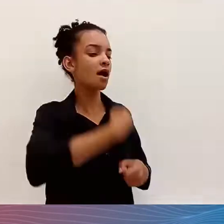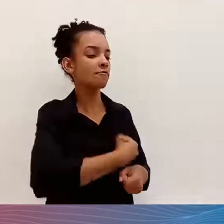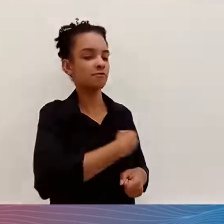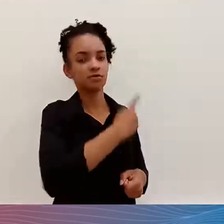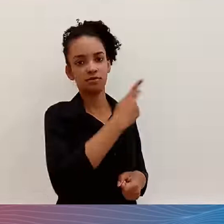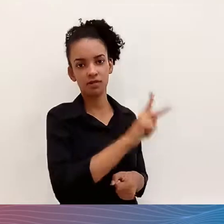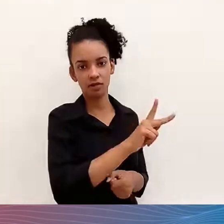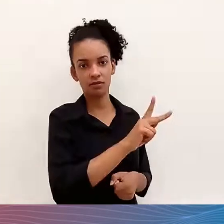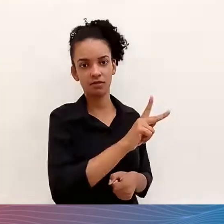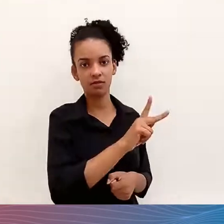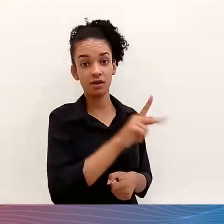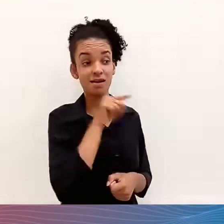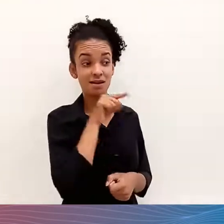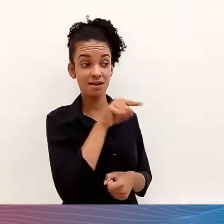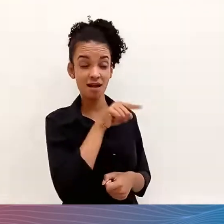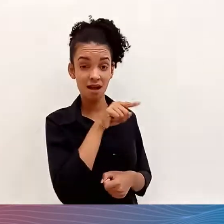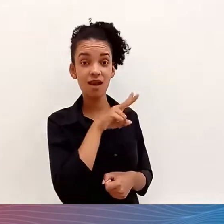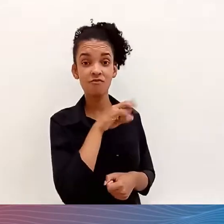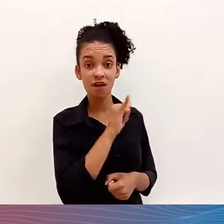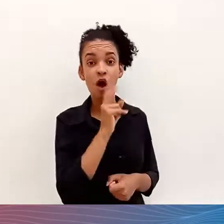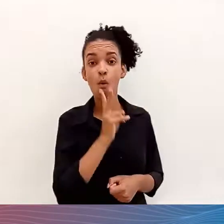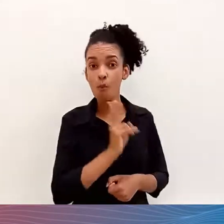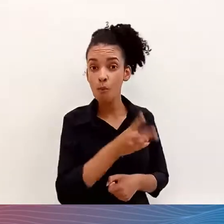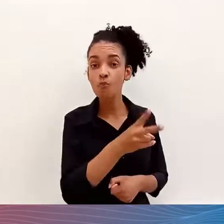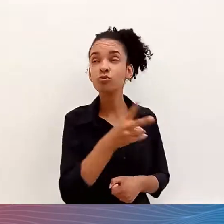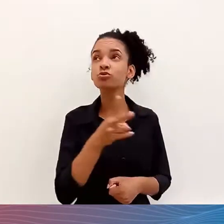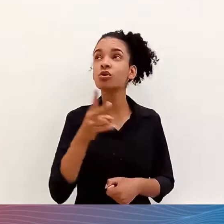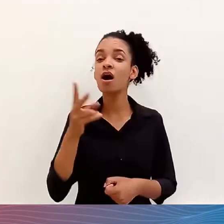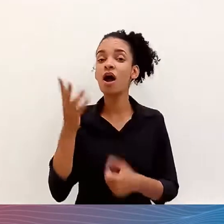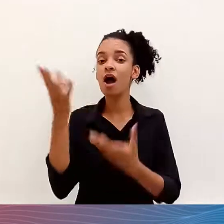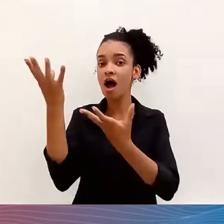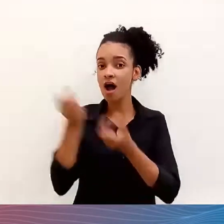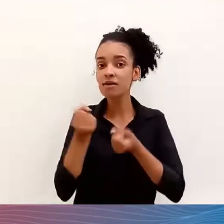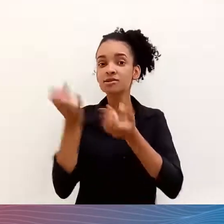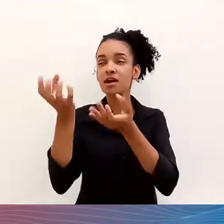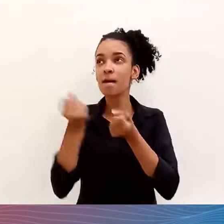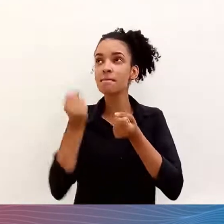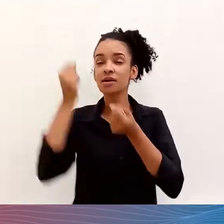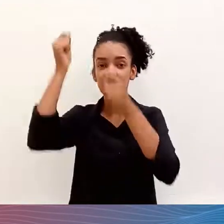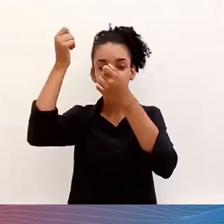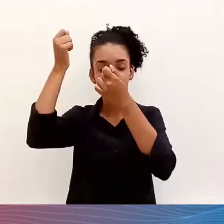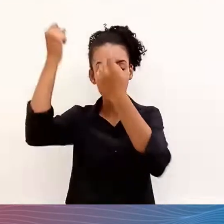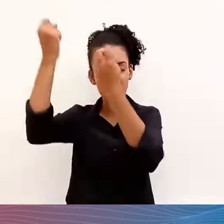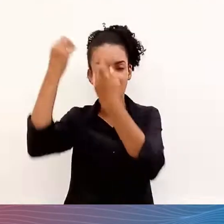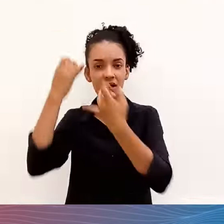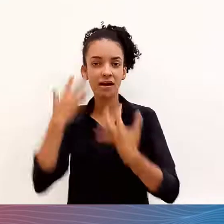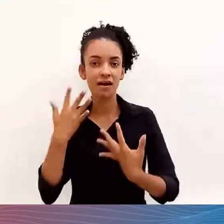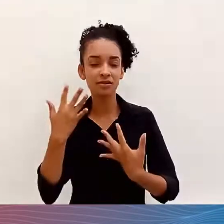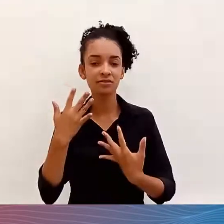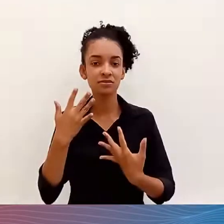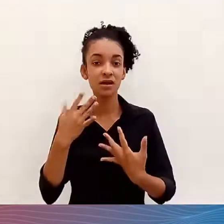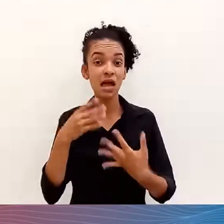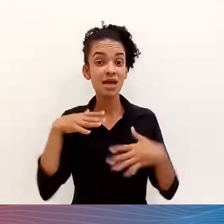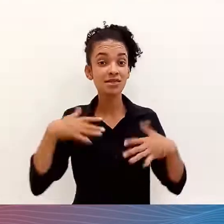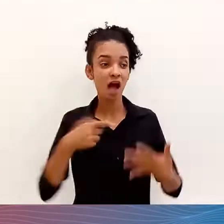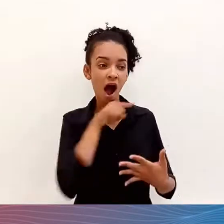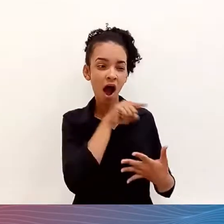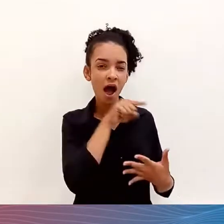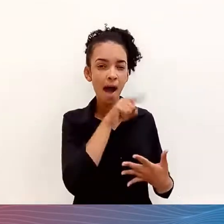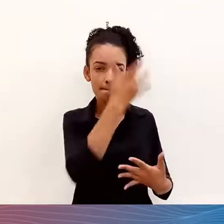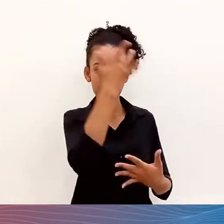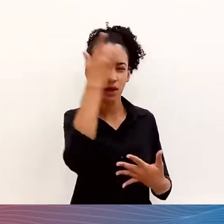vão continuar recebendo a graça pela palavra. E essa graça, irmãos, vai enchendo